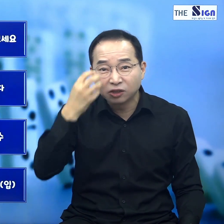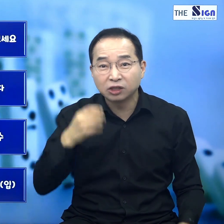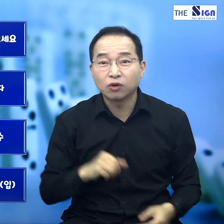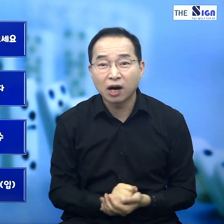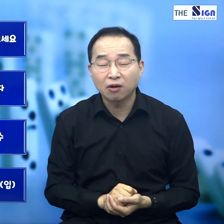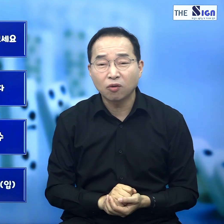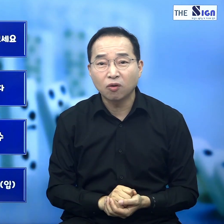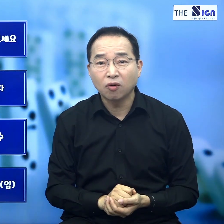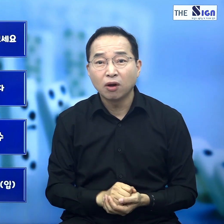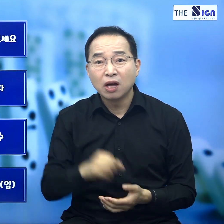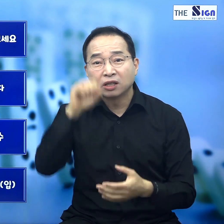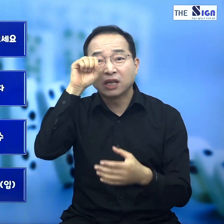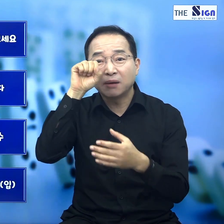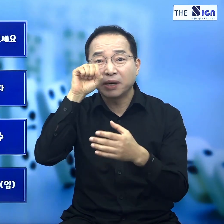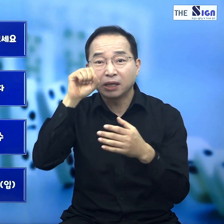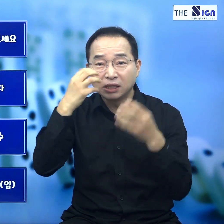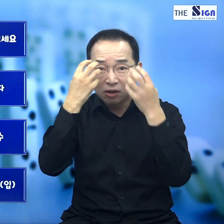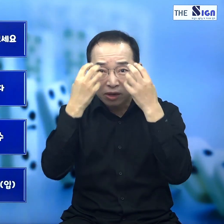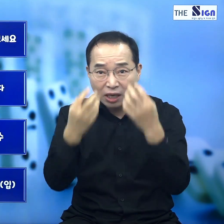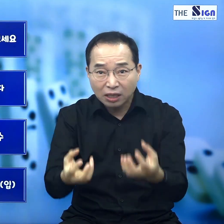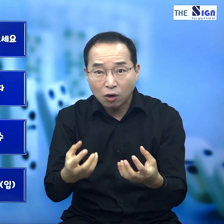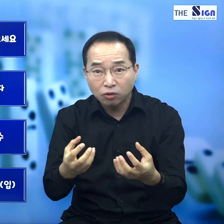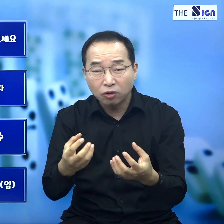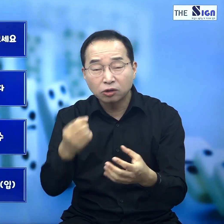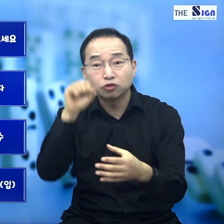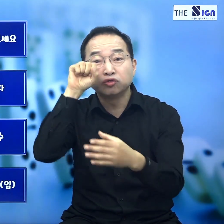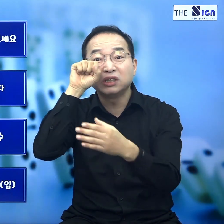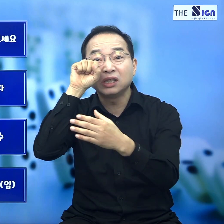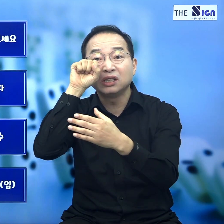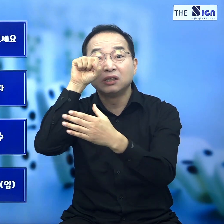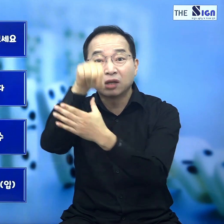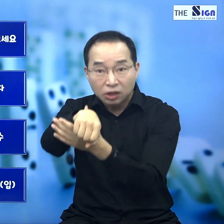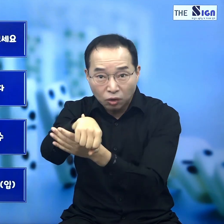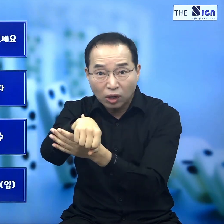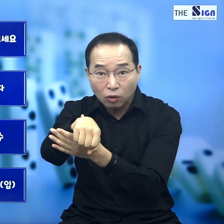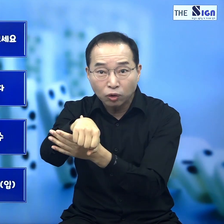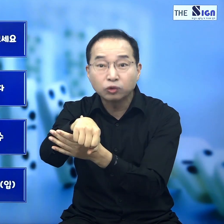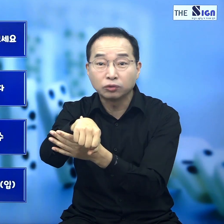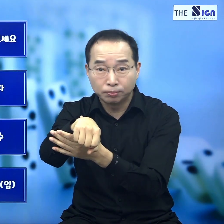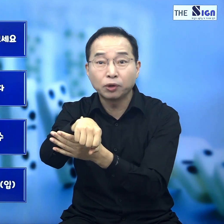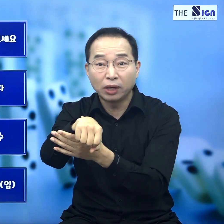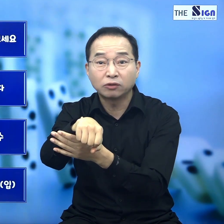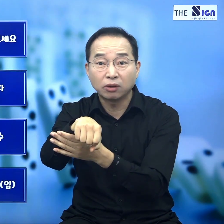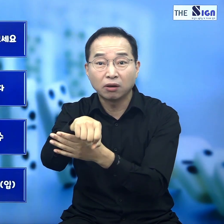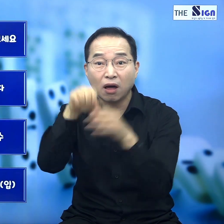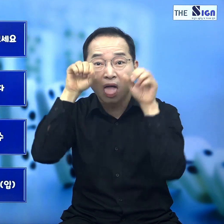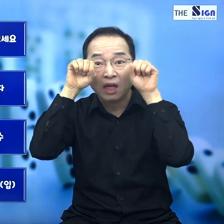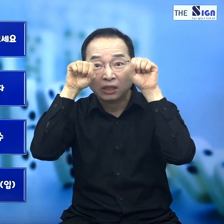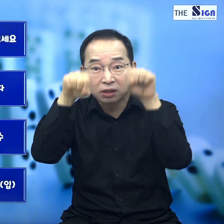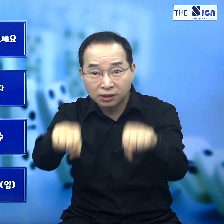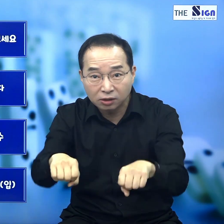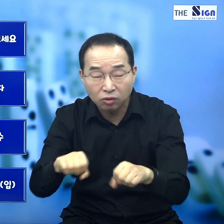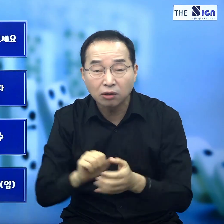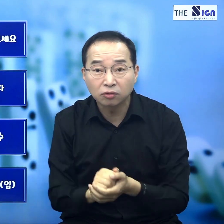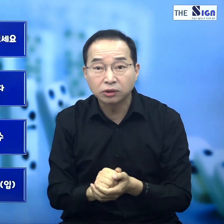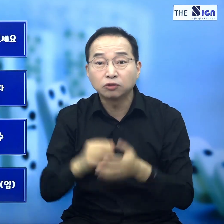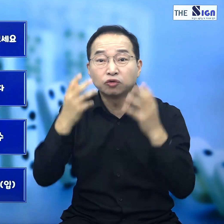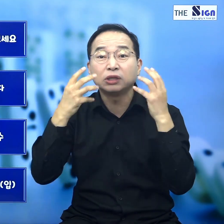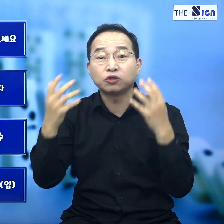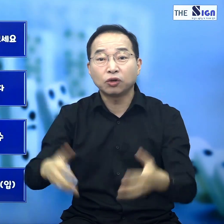넣기도 하고, 그 다음에 이렇게 나오는 거 있고 눈이 이렇게 튀어나오는 것도 표현하게 돼요. 이렇게 쓰기도 하고. 그래서 눈이